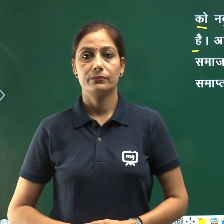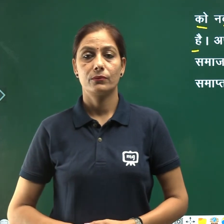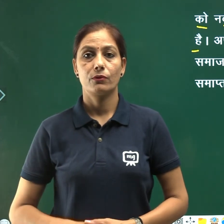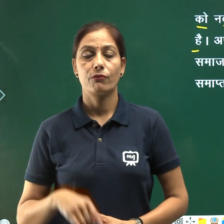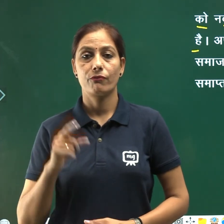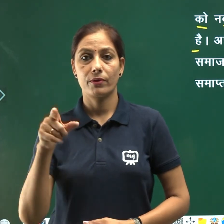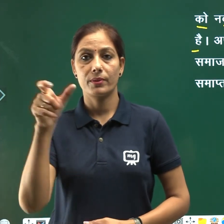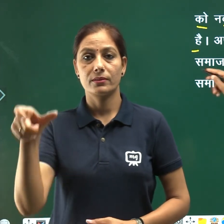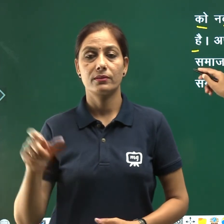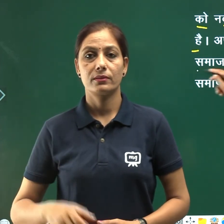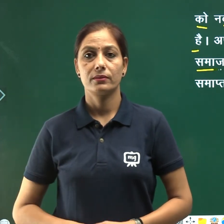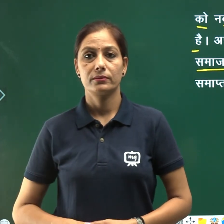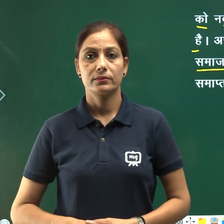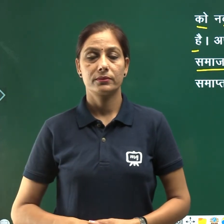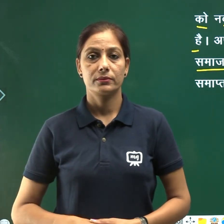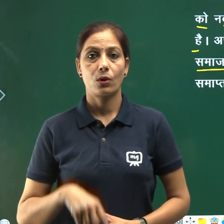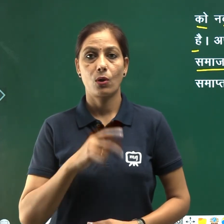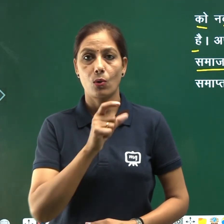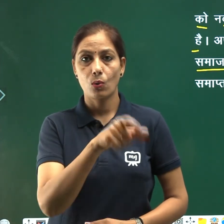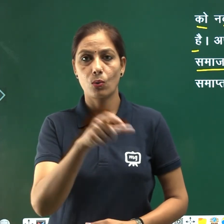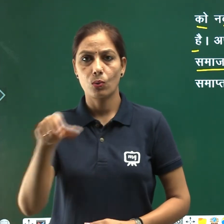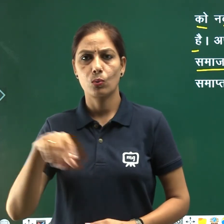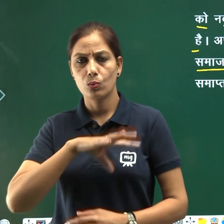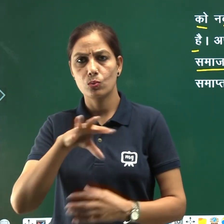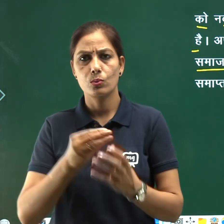वे समाज में फैले